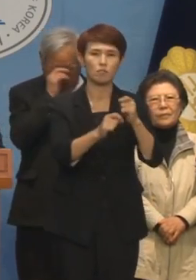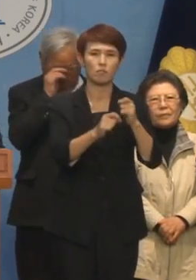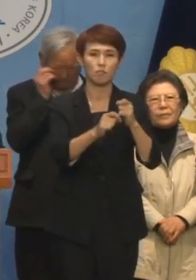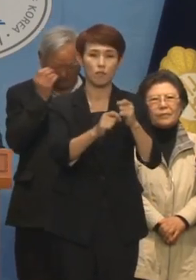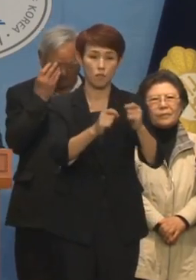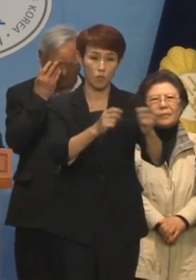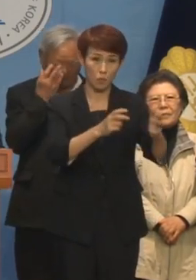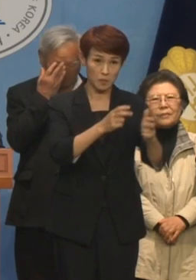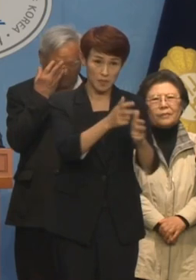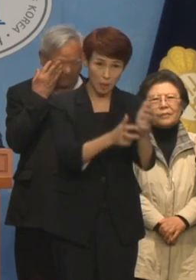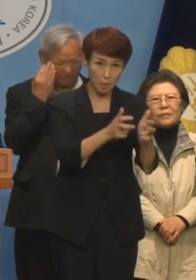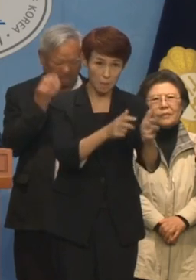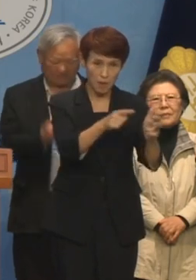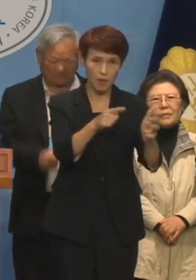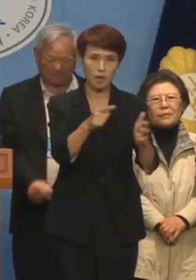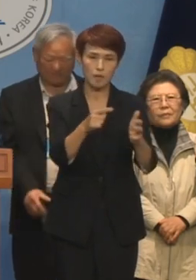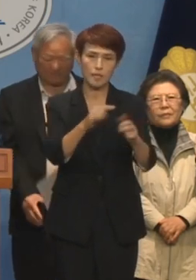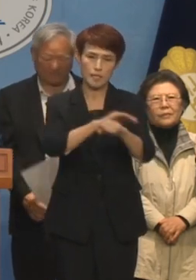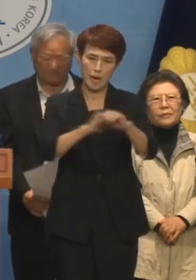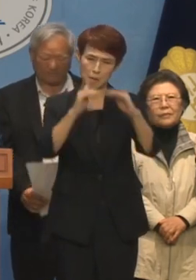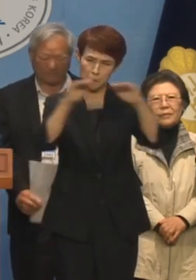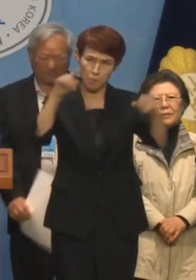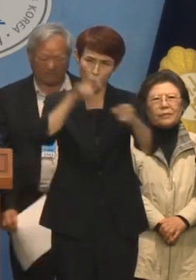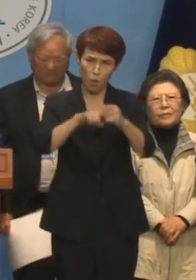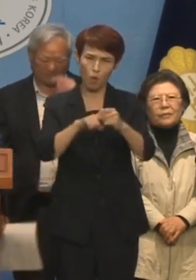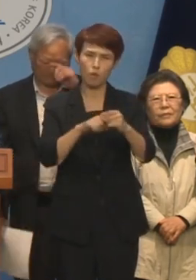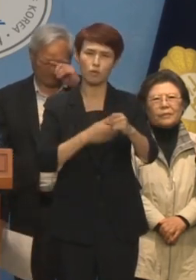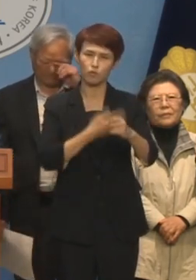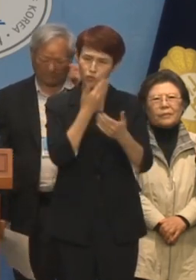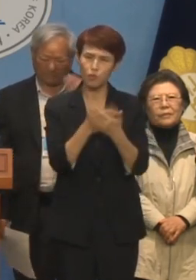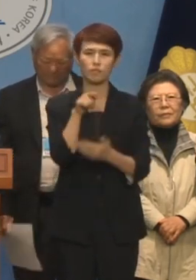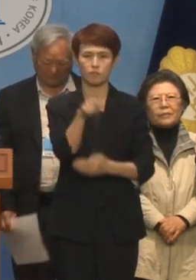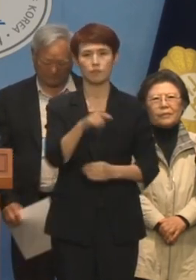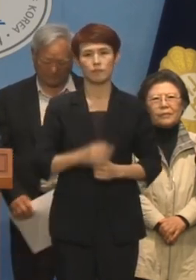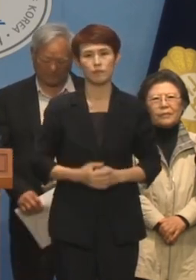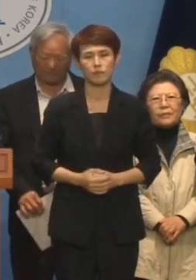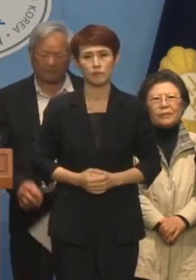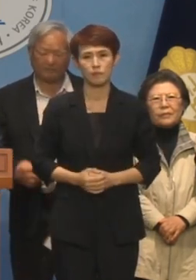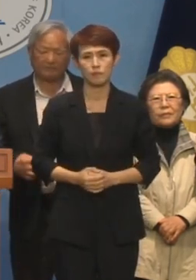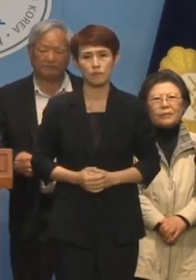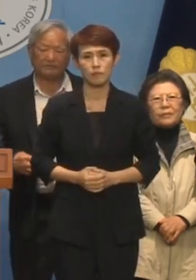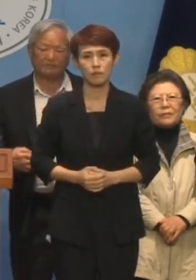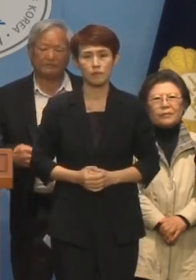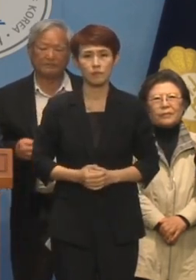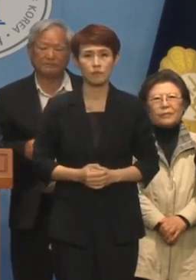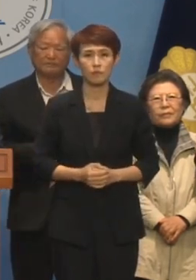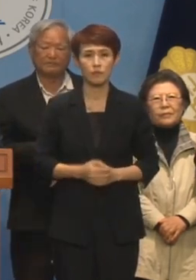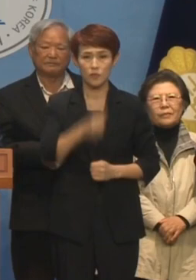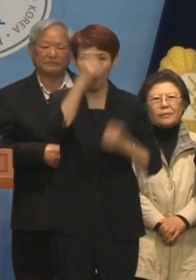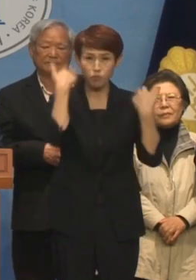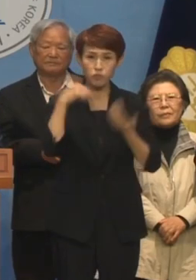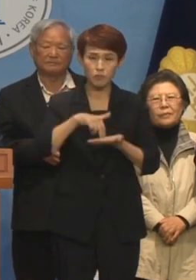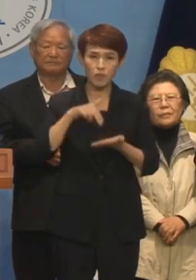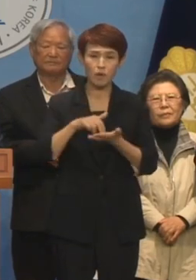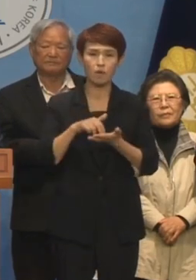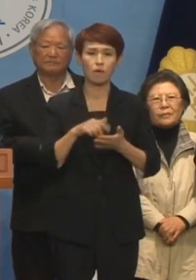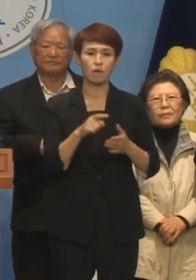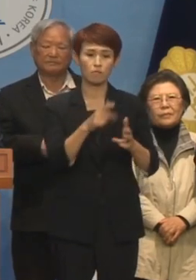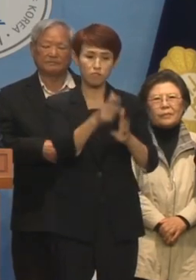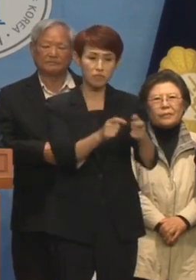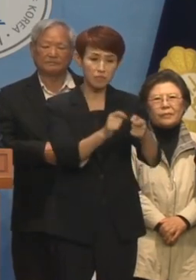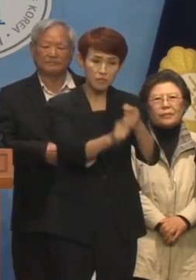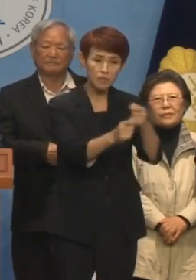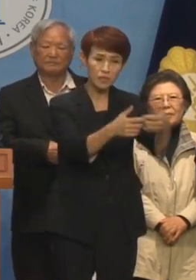위한 최소한의 조치에 불과하다는 점을 말씀드립니다. 그런데도 정부 여당은 점주들이